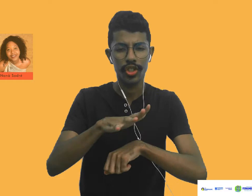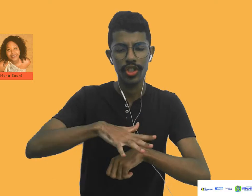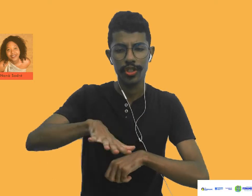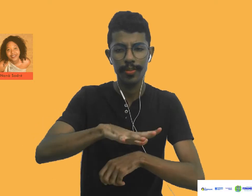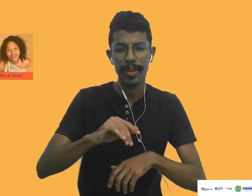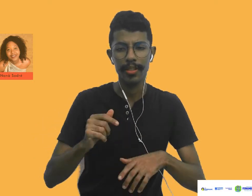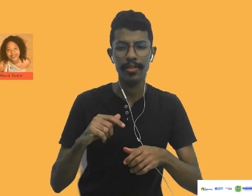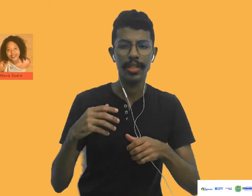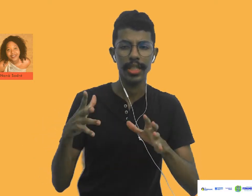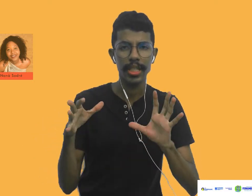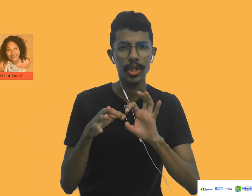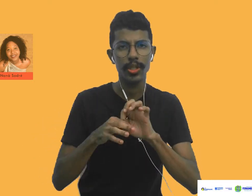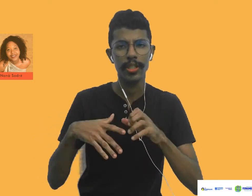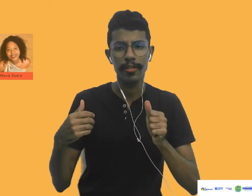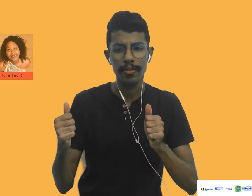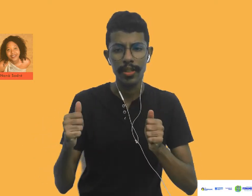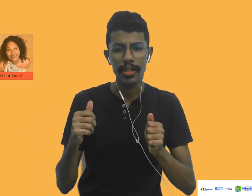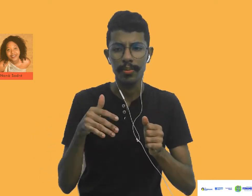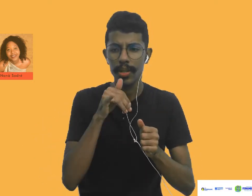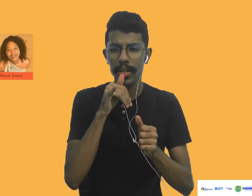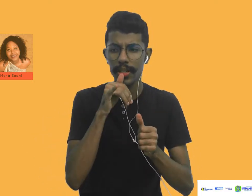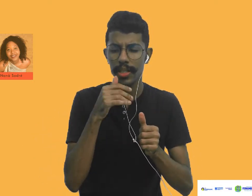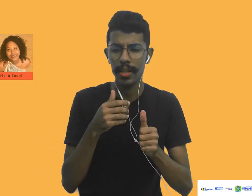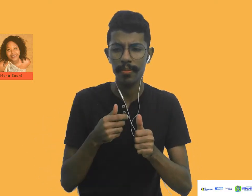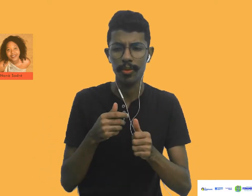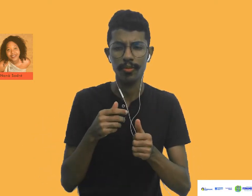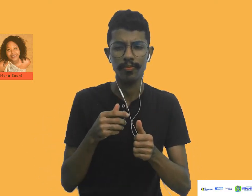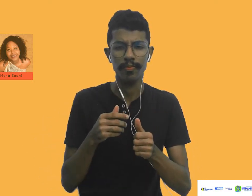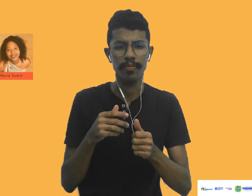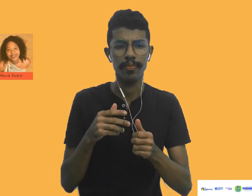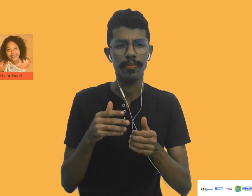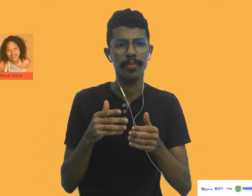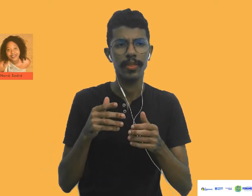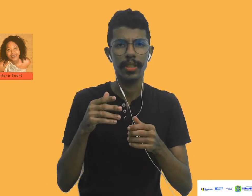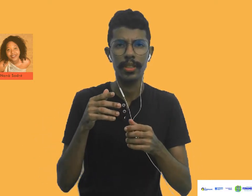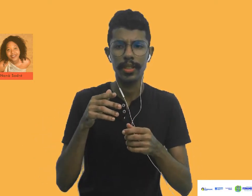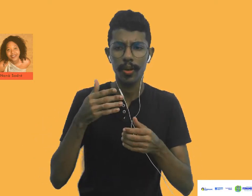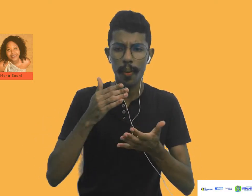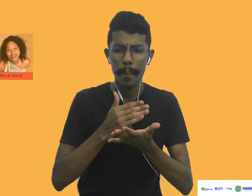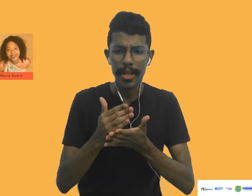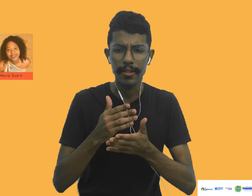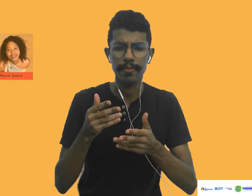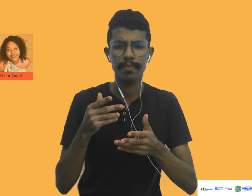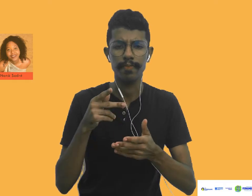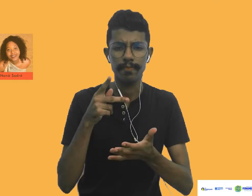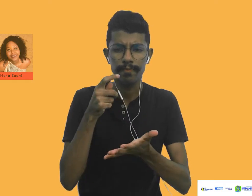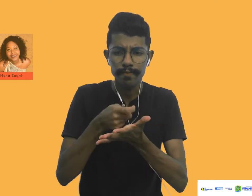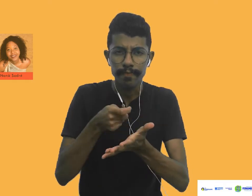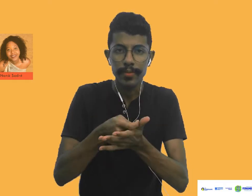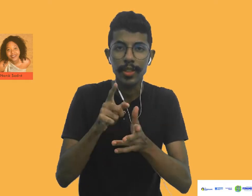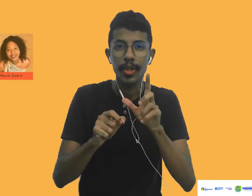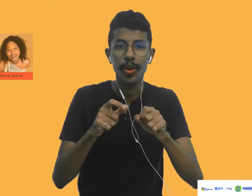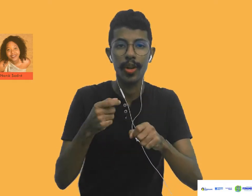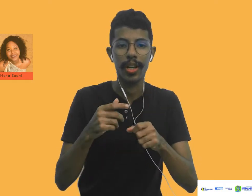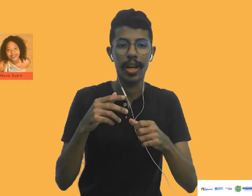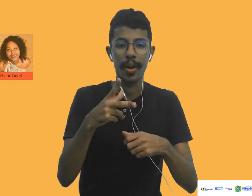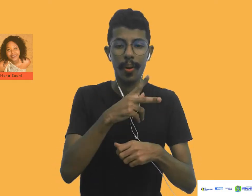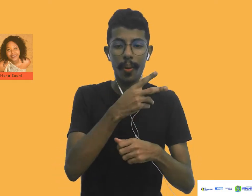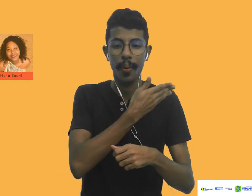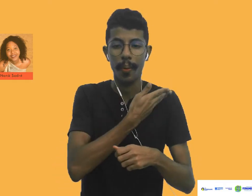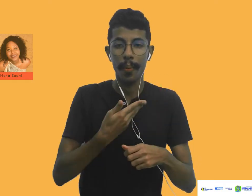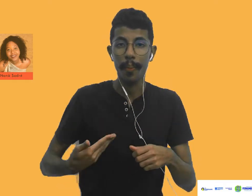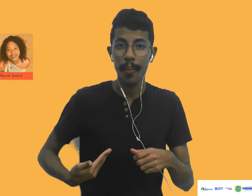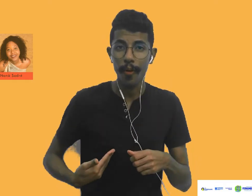e colaram, a palavra certa é essa, colaram no poder público municipal e no poder público